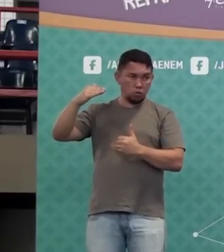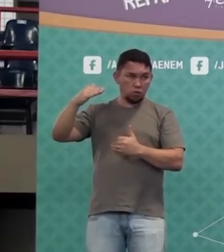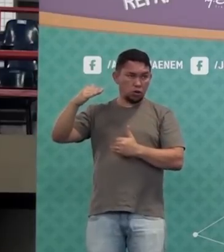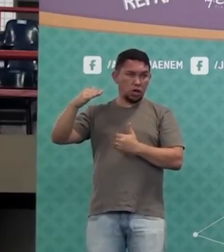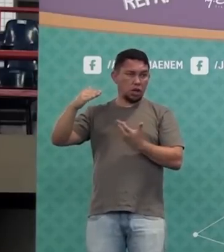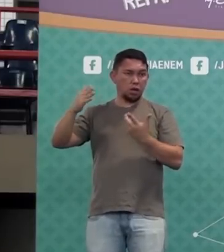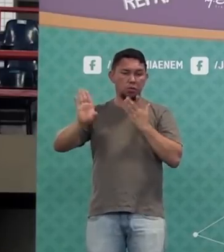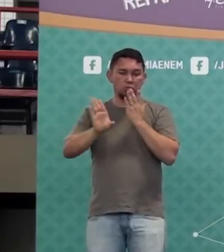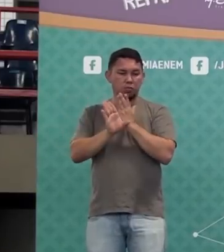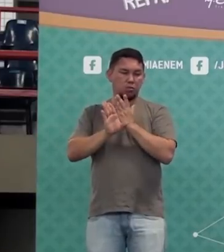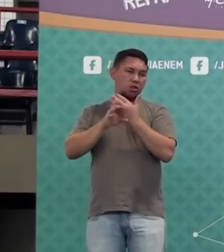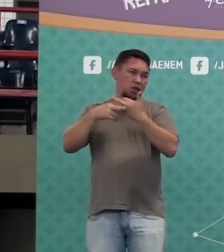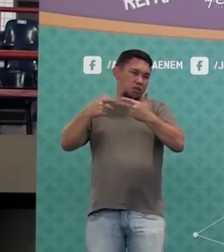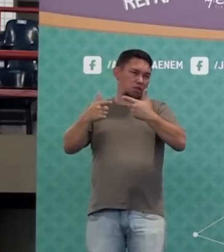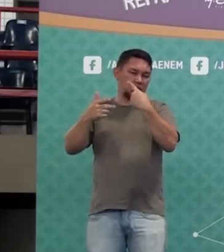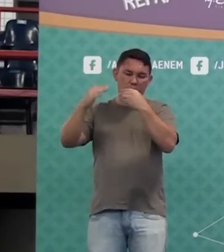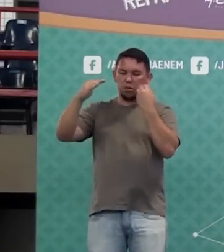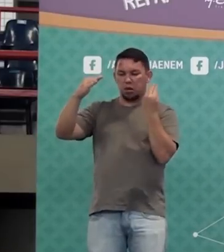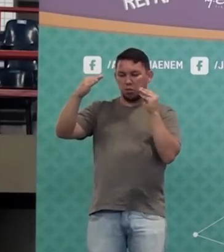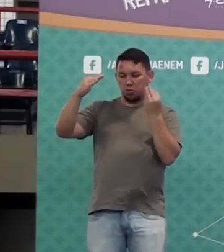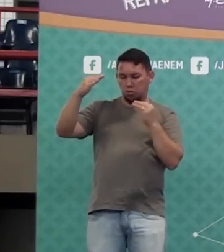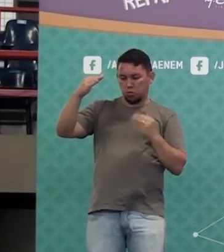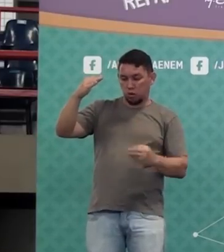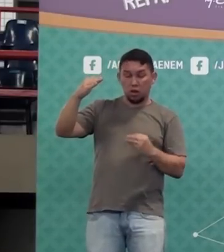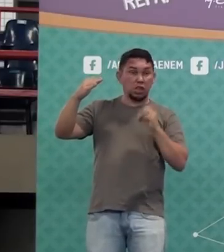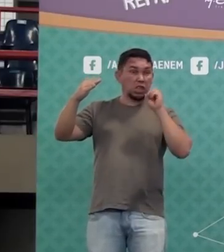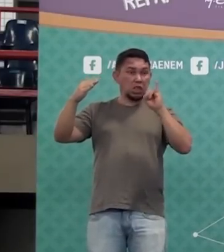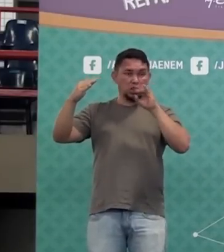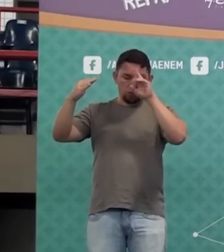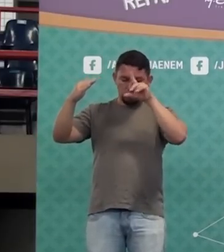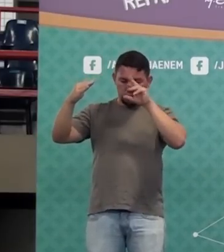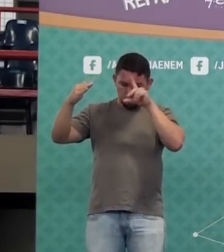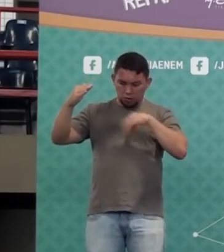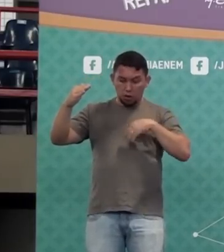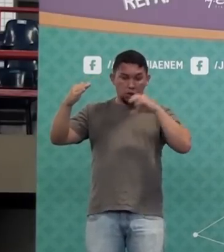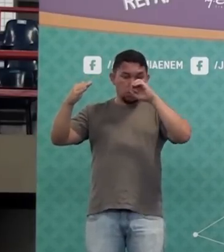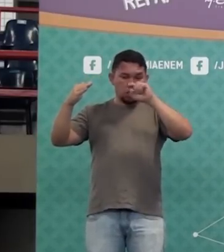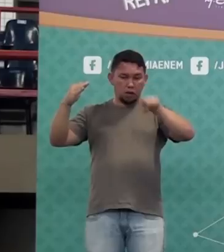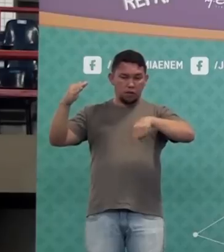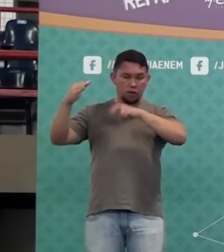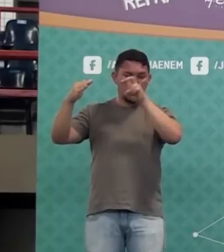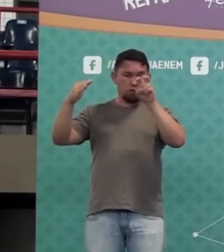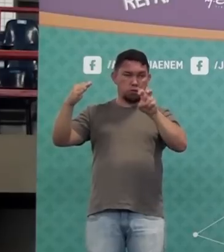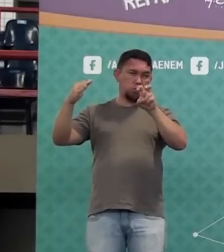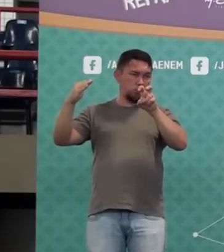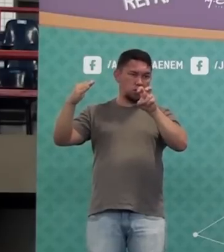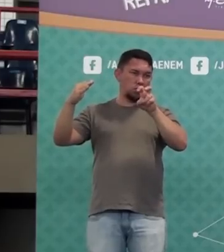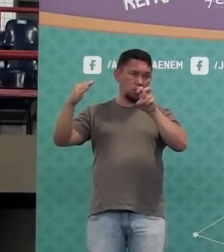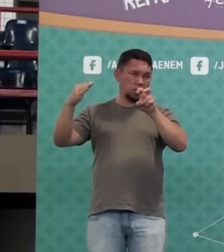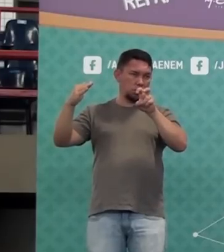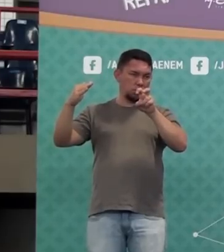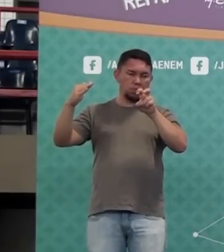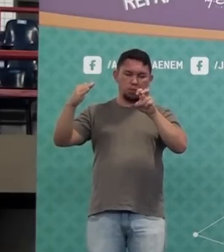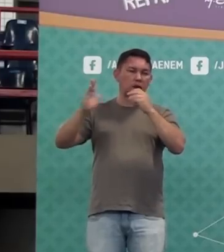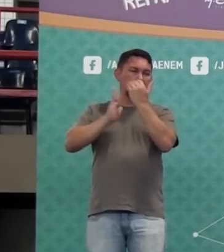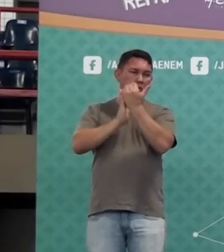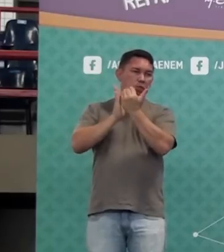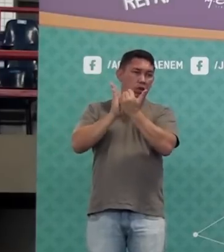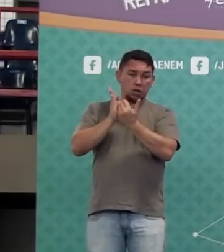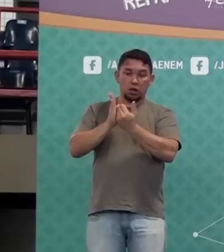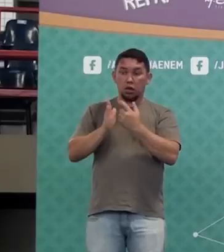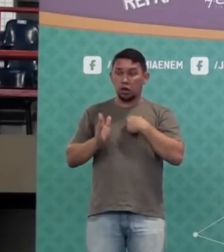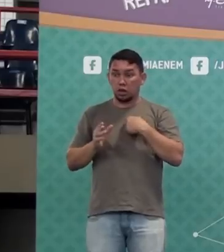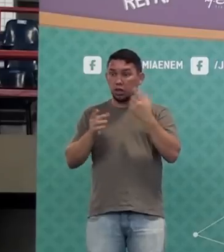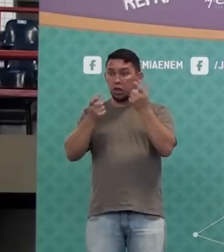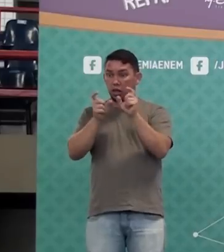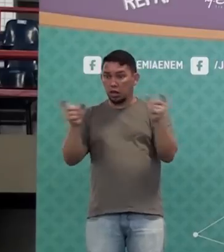por conta desse detalhe. Cada erro de escrita é 0,5, é meio ponto, e cada erro